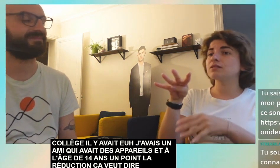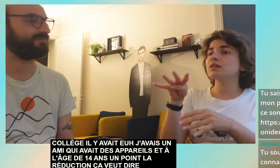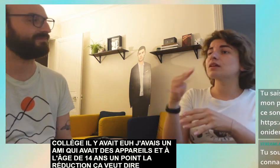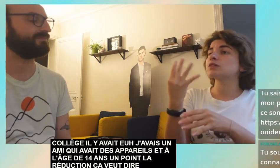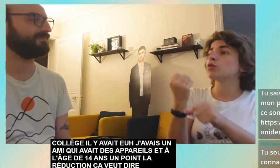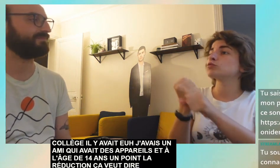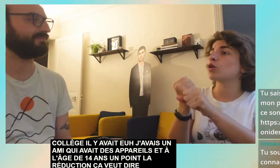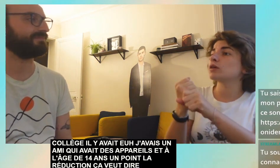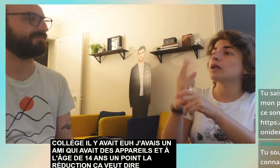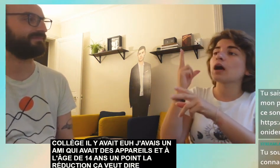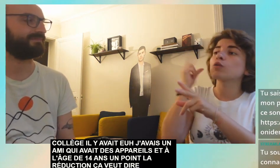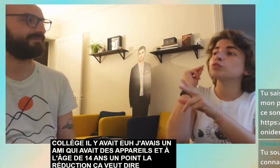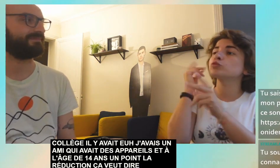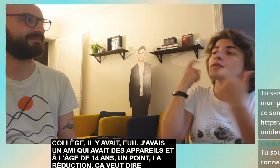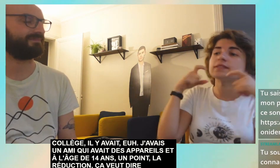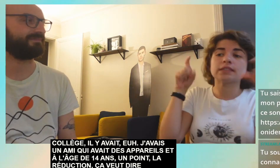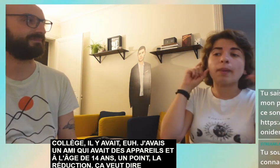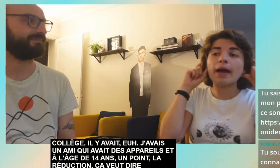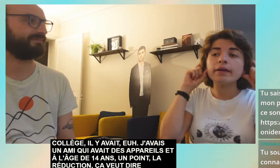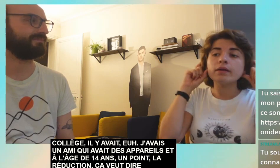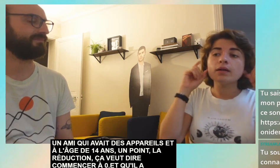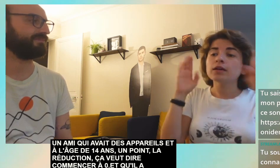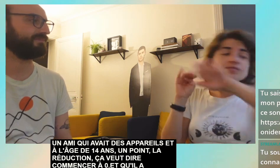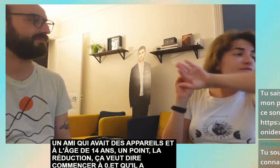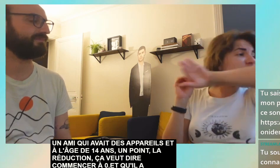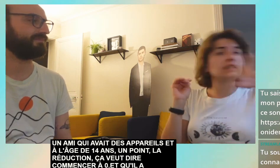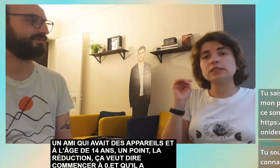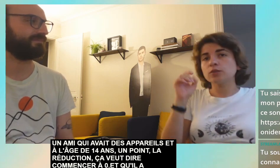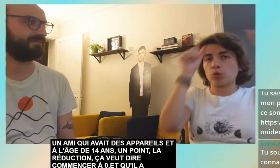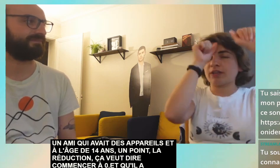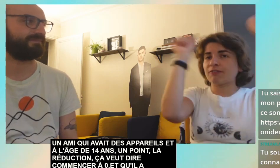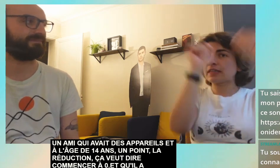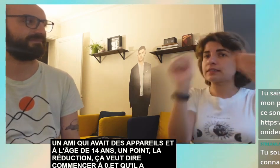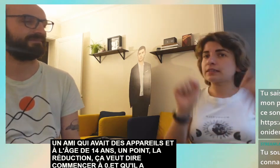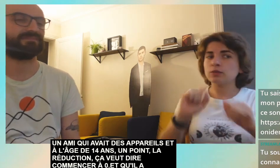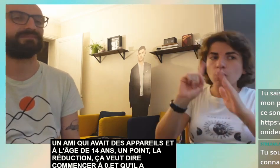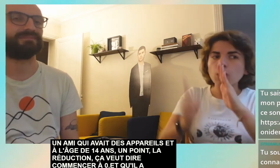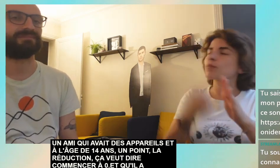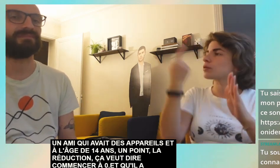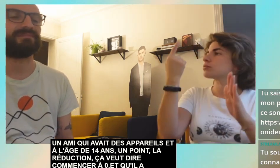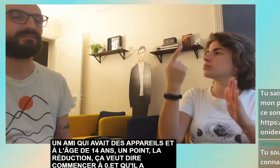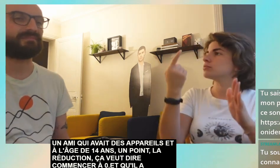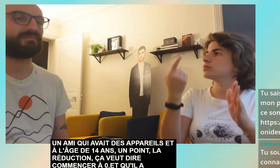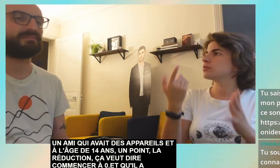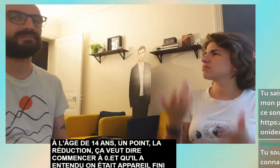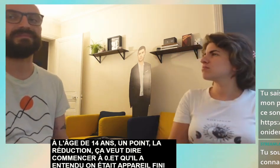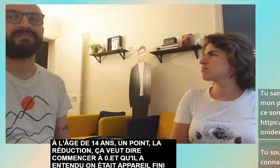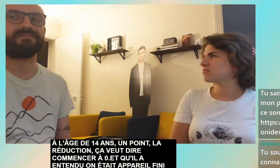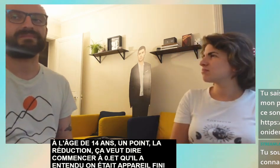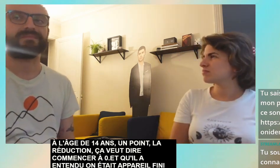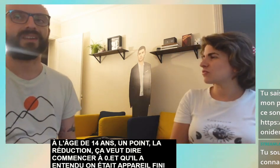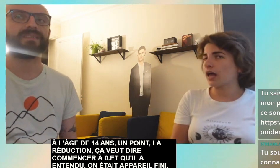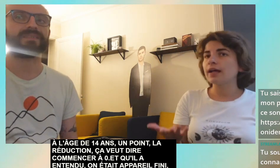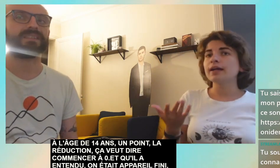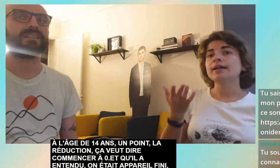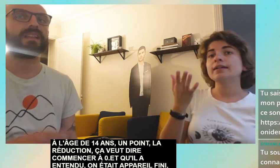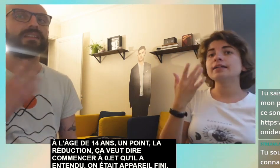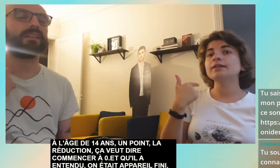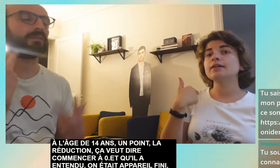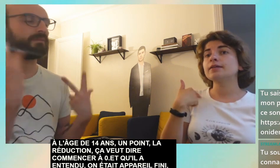Les 14 ans qu'il a entendu avec cet appareil, fini. On n'est pas, il recommence. Ouais, non, c'est...